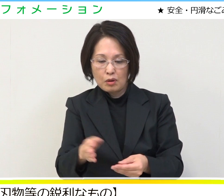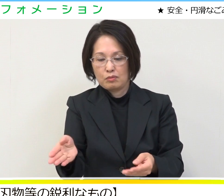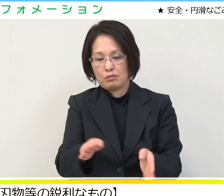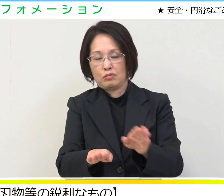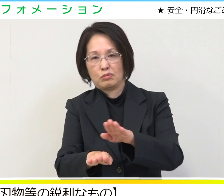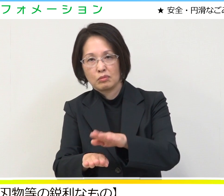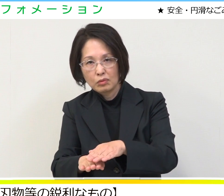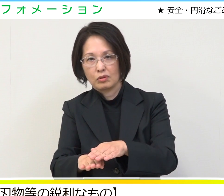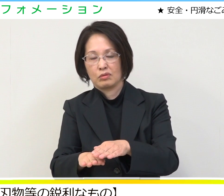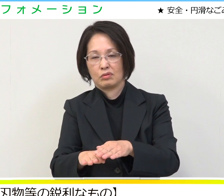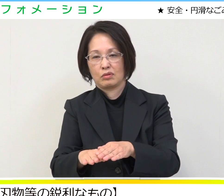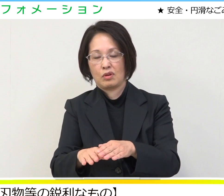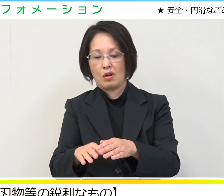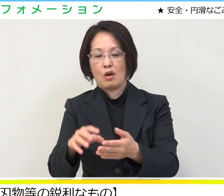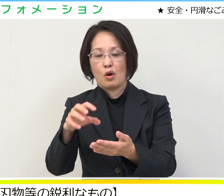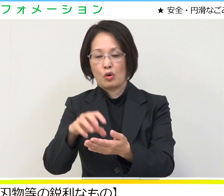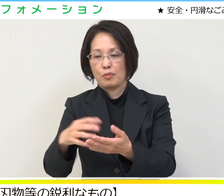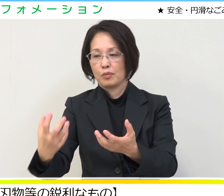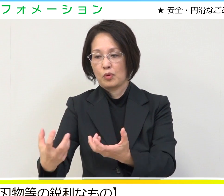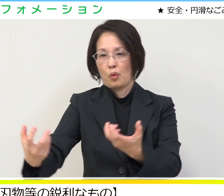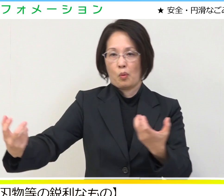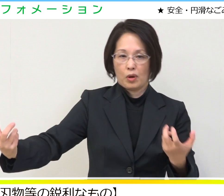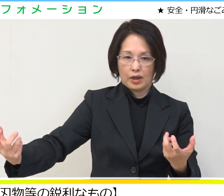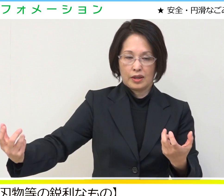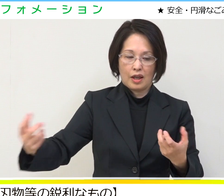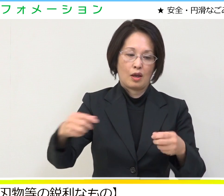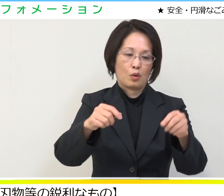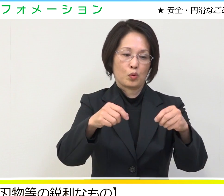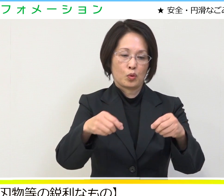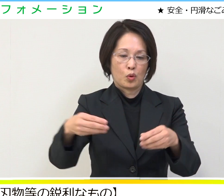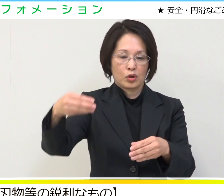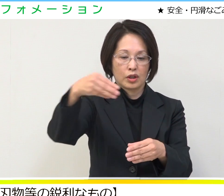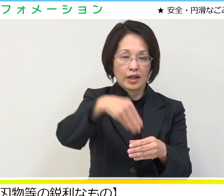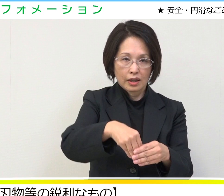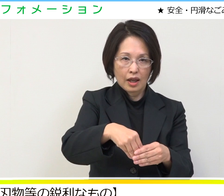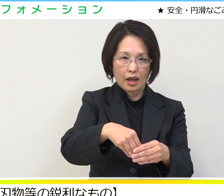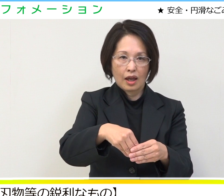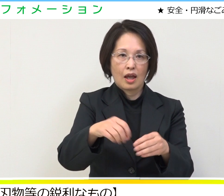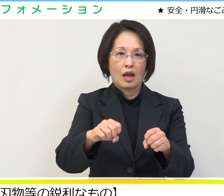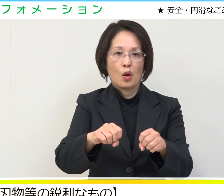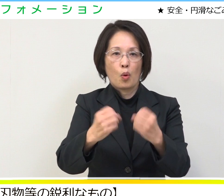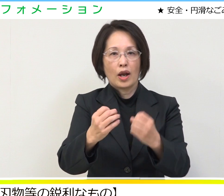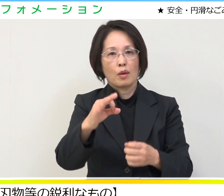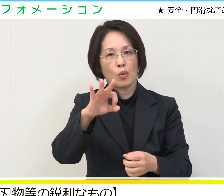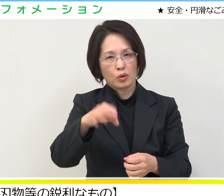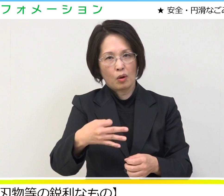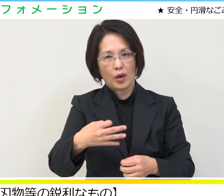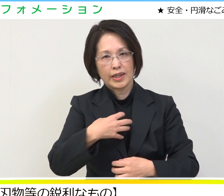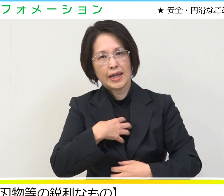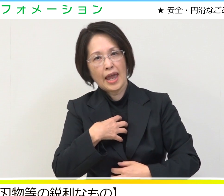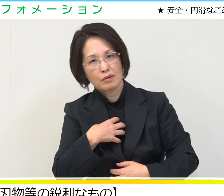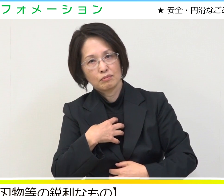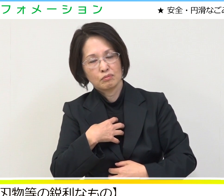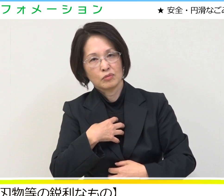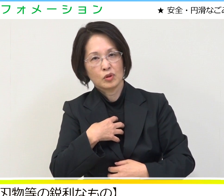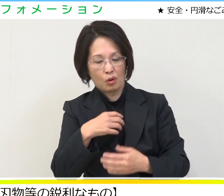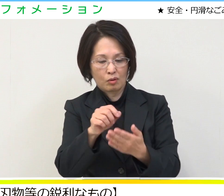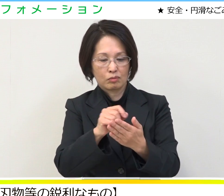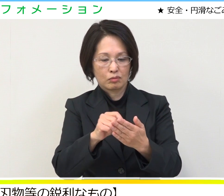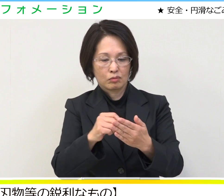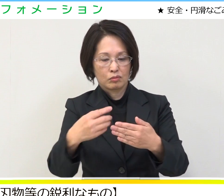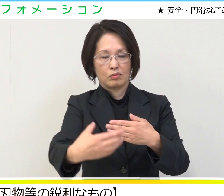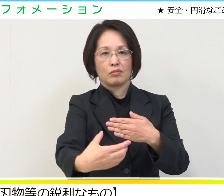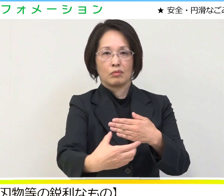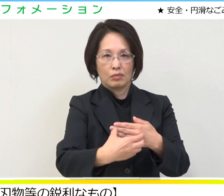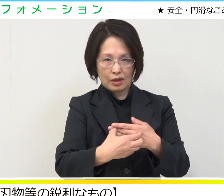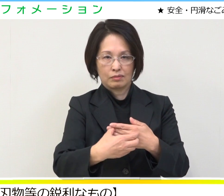他のゴミとは別の袋に入れて割れ物危険などと表情して